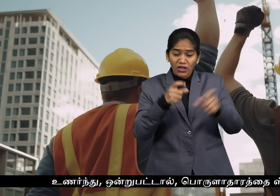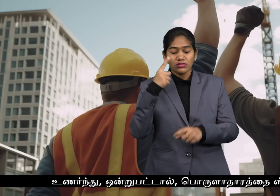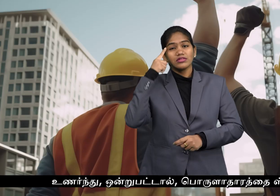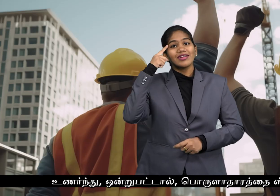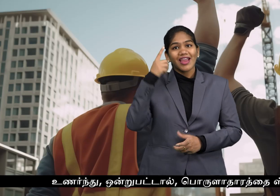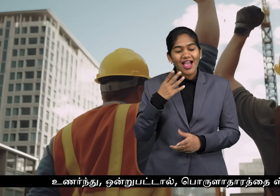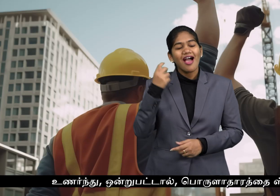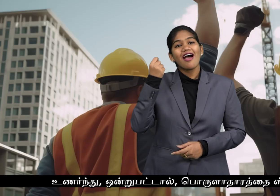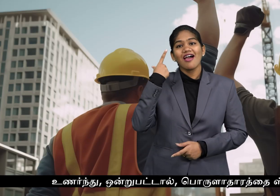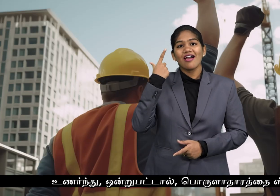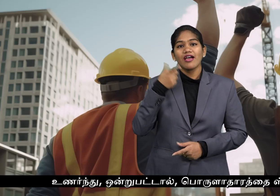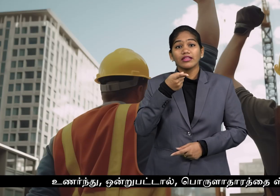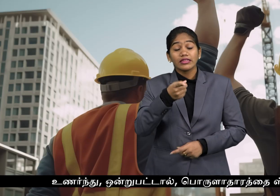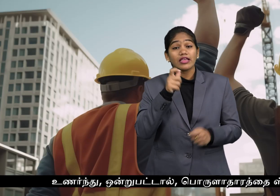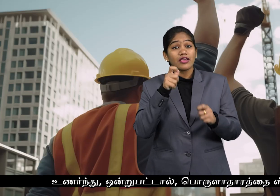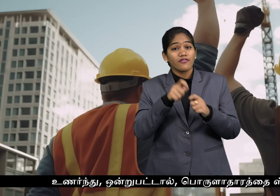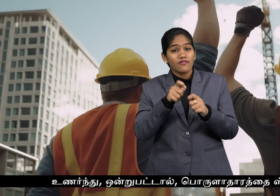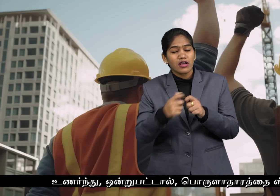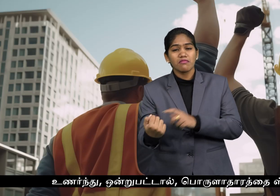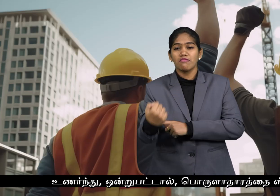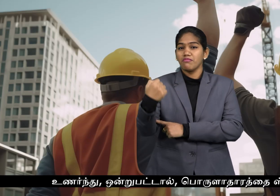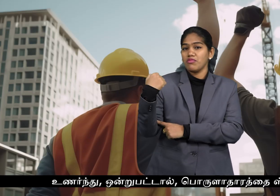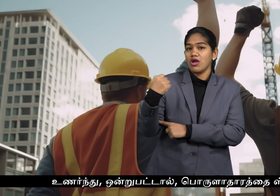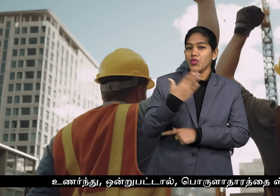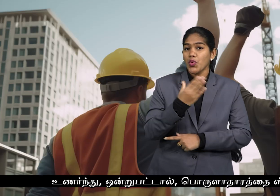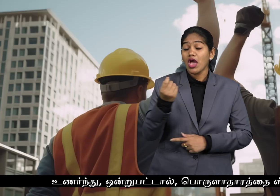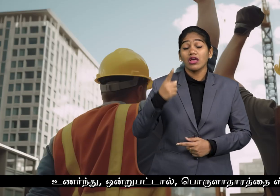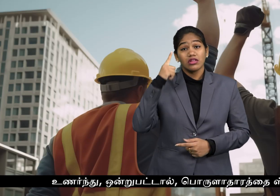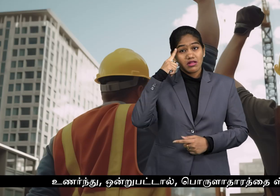ஒன்றுபட்டால் பொருளாதாரத்தை ஸ்தம்பிக்க வைக்க முடியும்